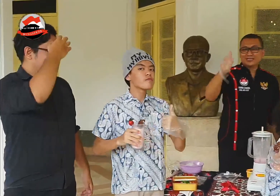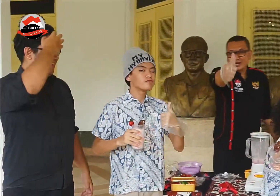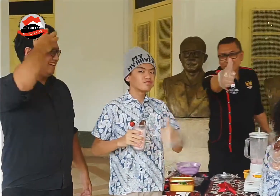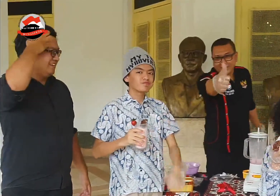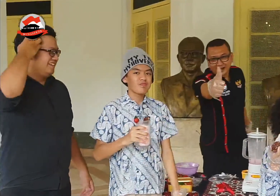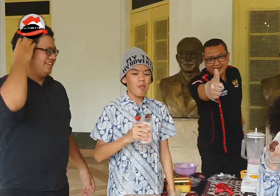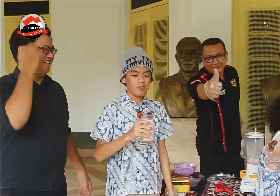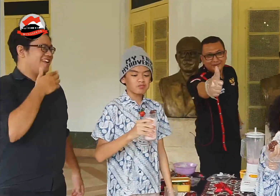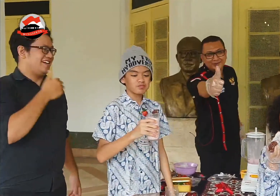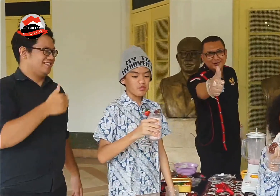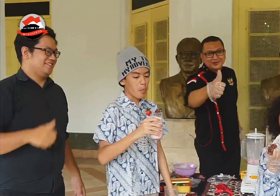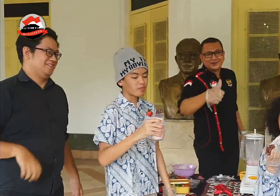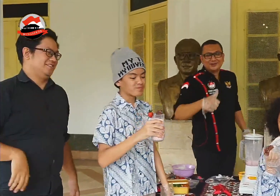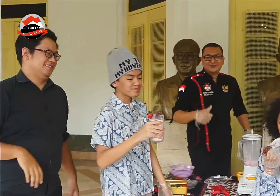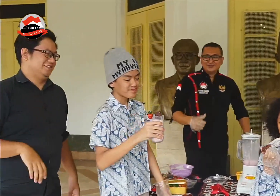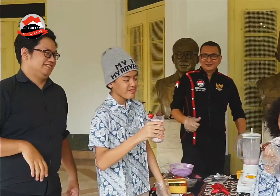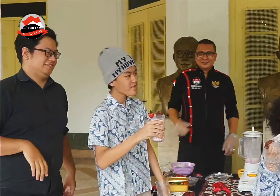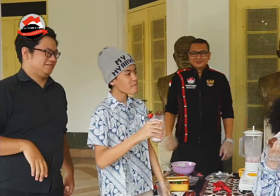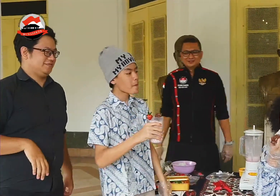Kesana dong enak ya.